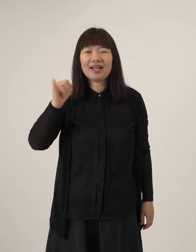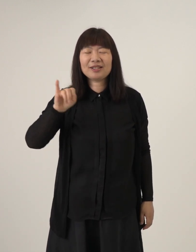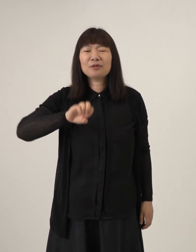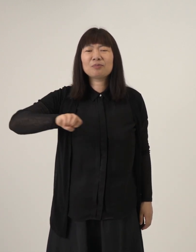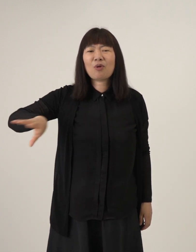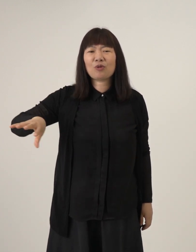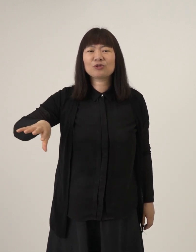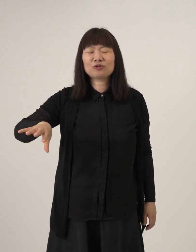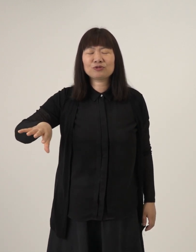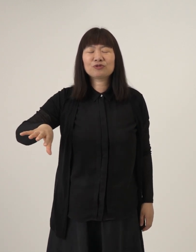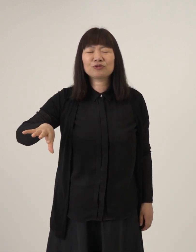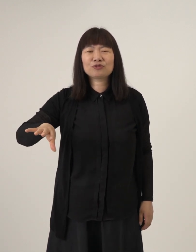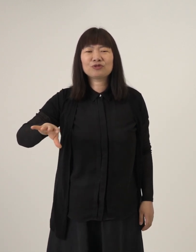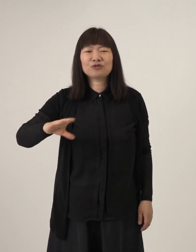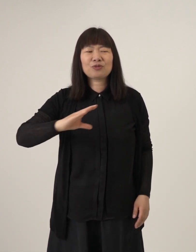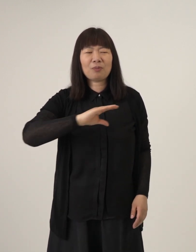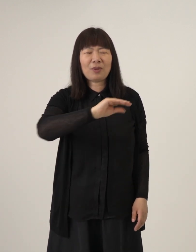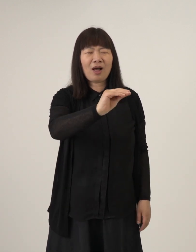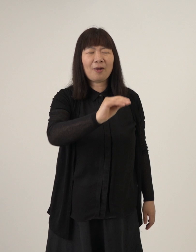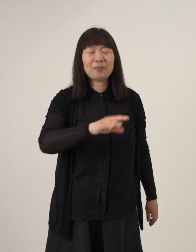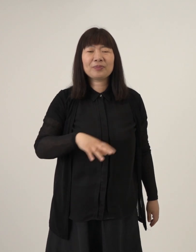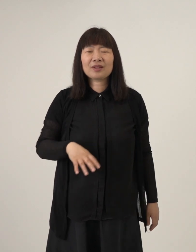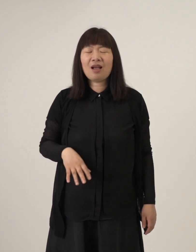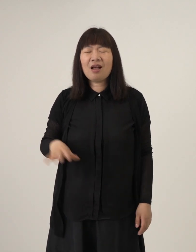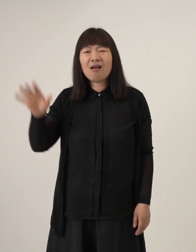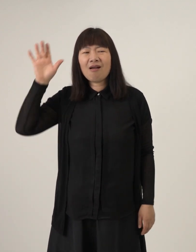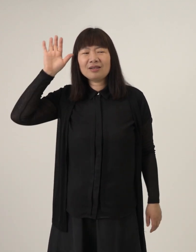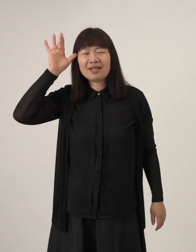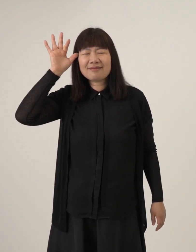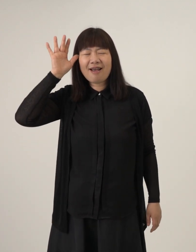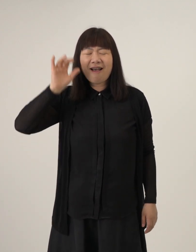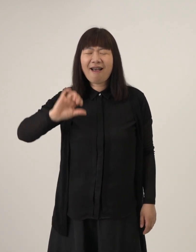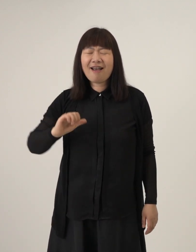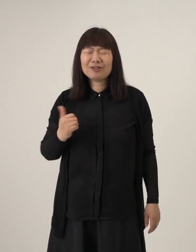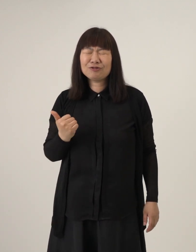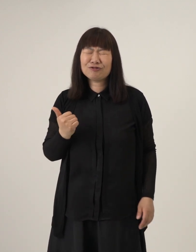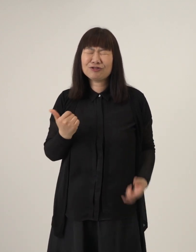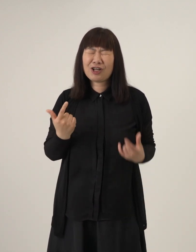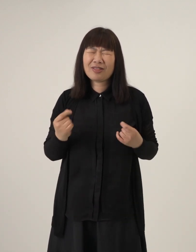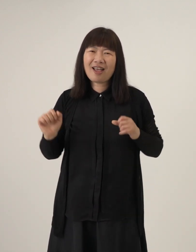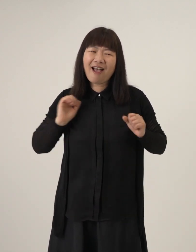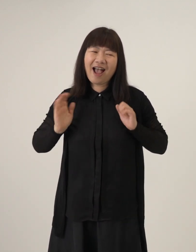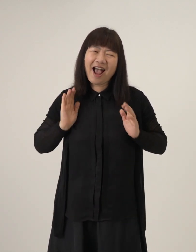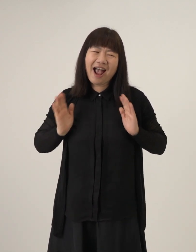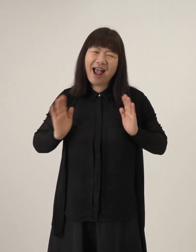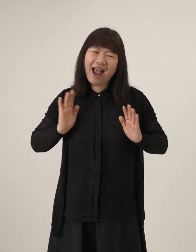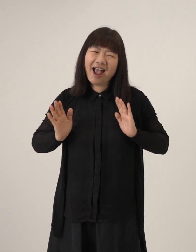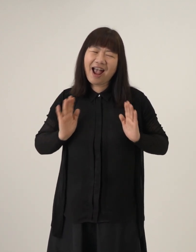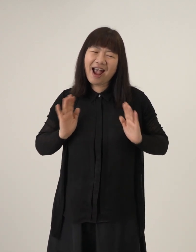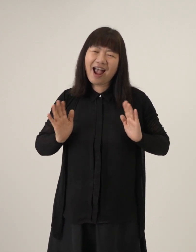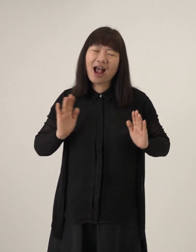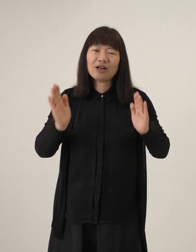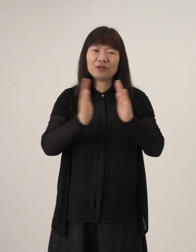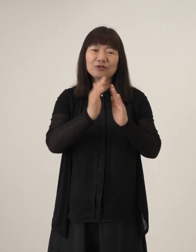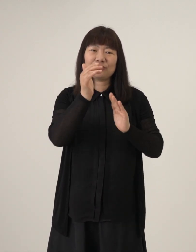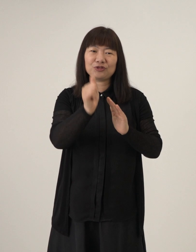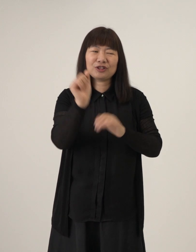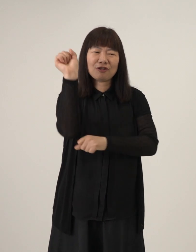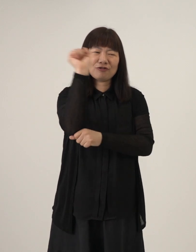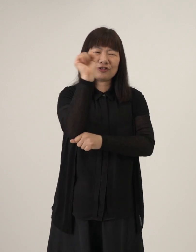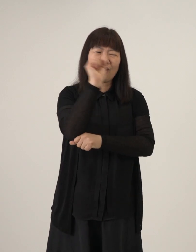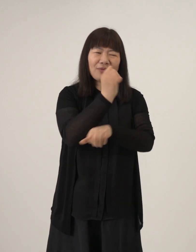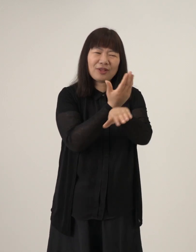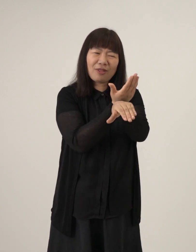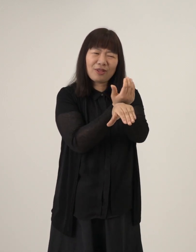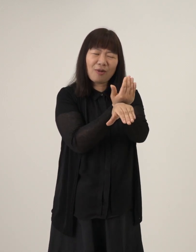거예요. 그러니까 이 개가 막 죽어라고 그 떨구고 가는 주인이 운전하는